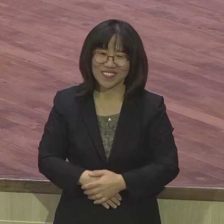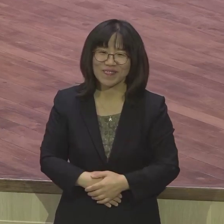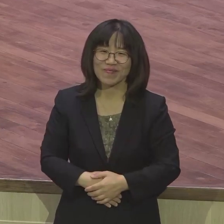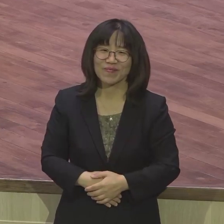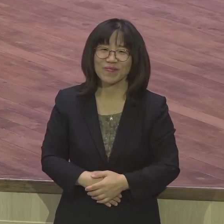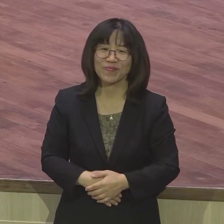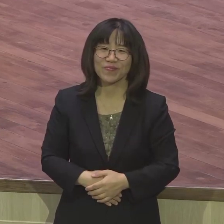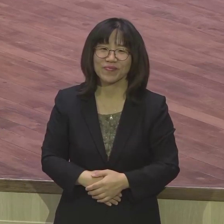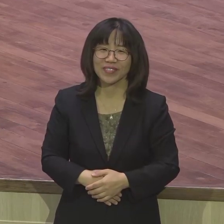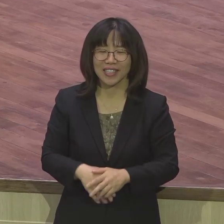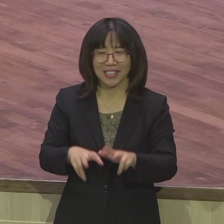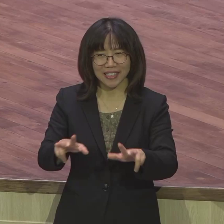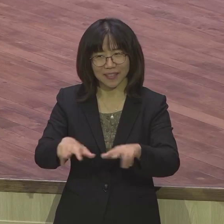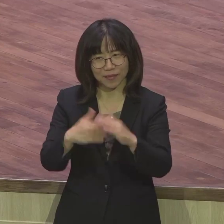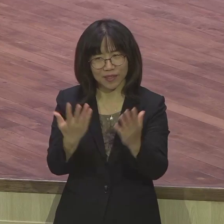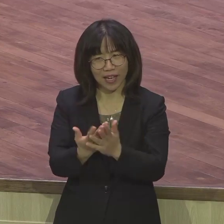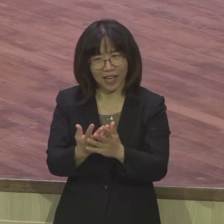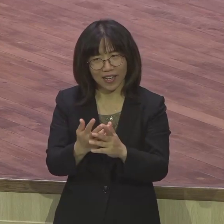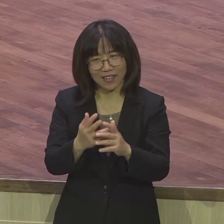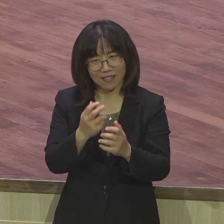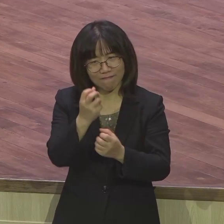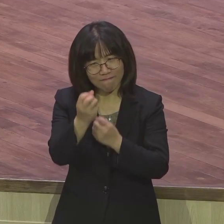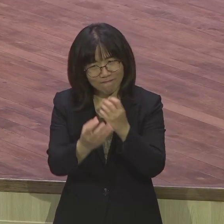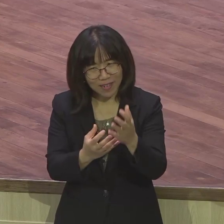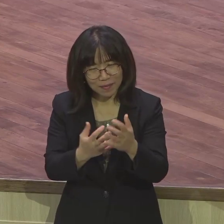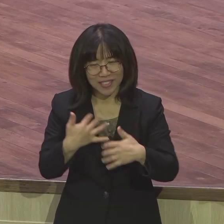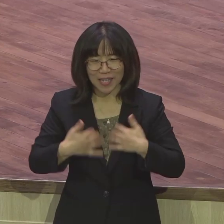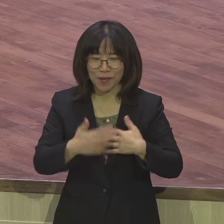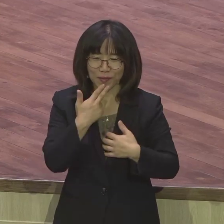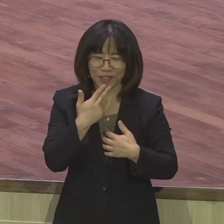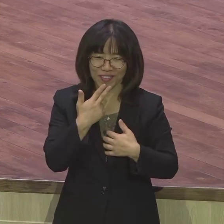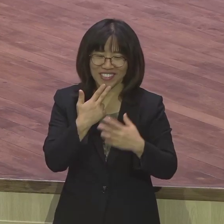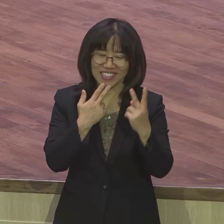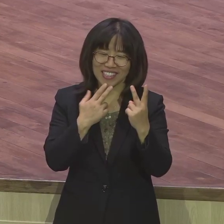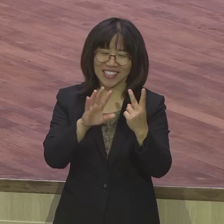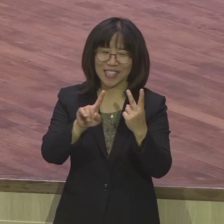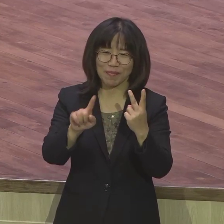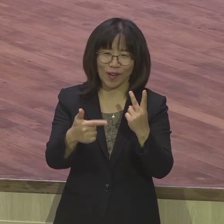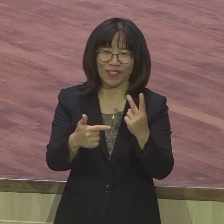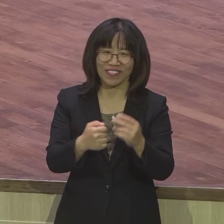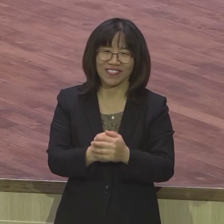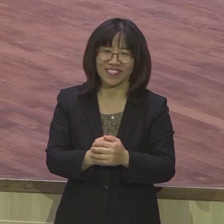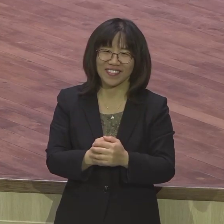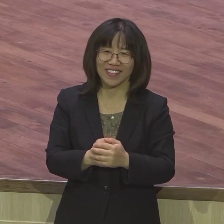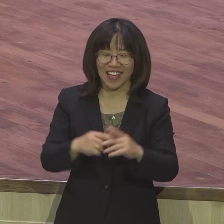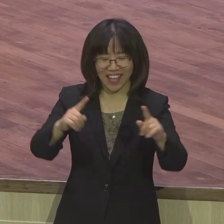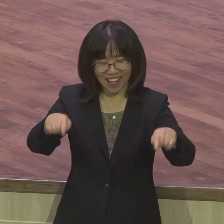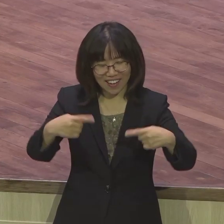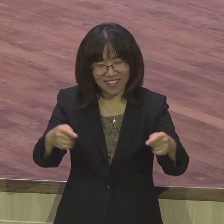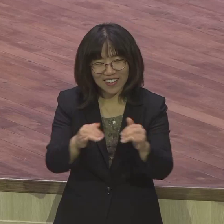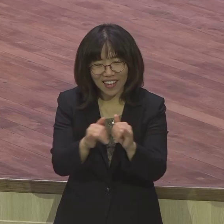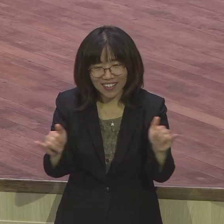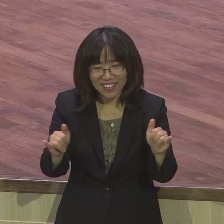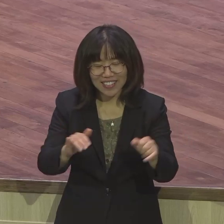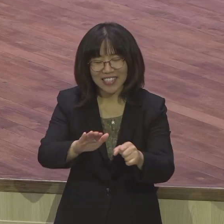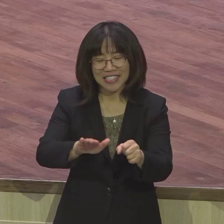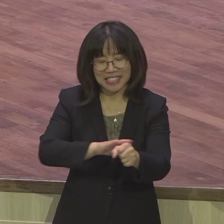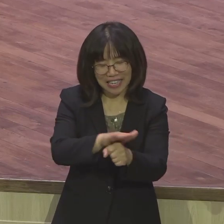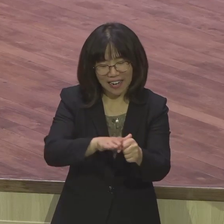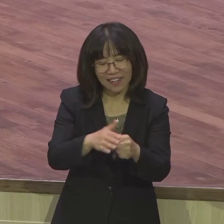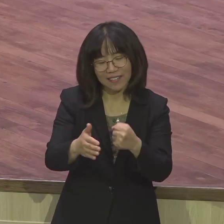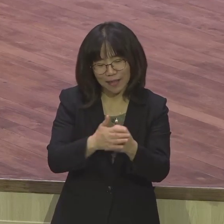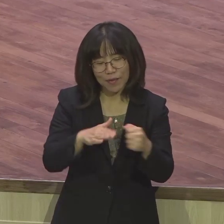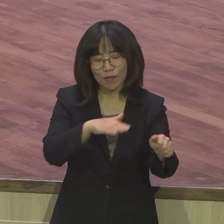여기서 이대지를 얘기해버리면 안 되잖아요. 그래서 이렇게 얘기하게 돼요. 엘리야는 하나님이 사랑해서 부르신 것